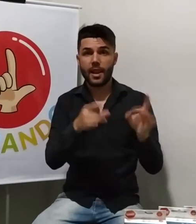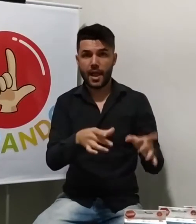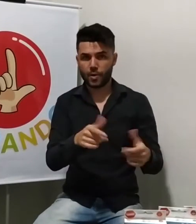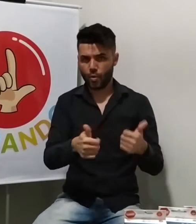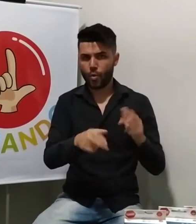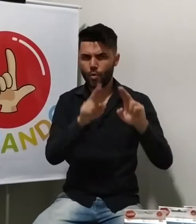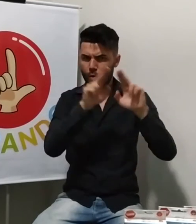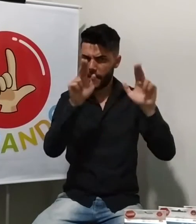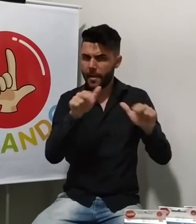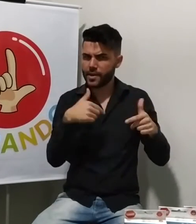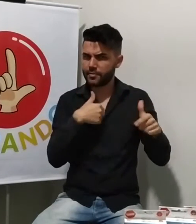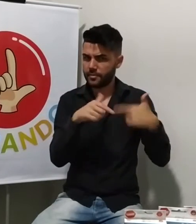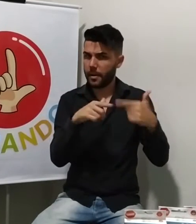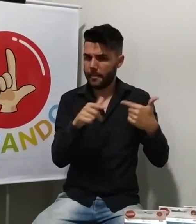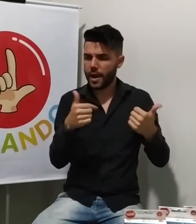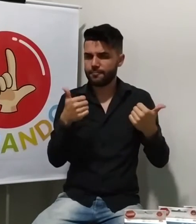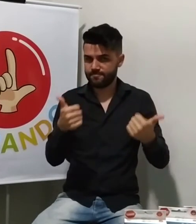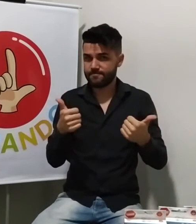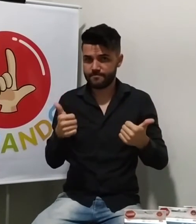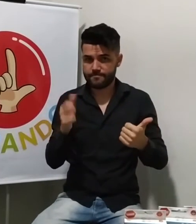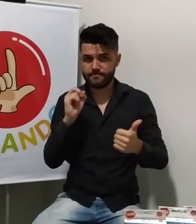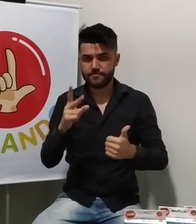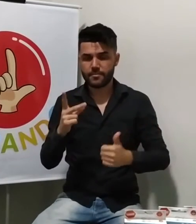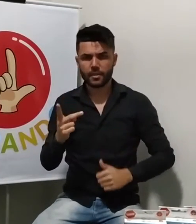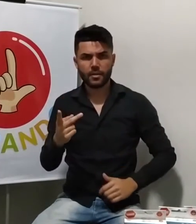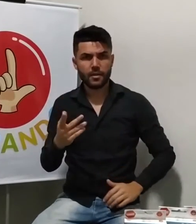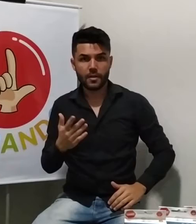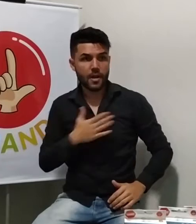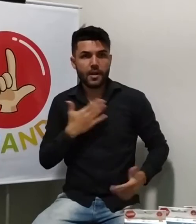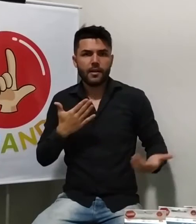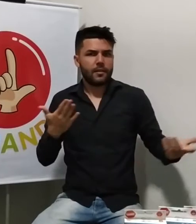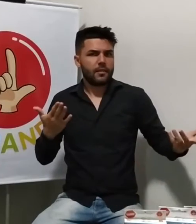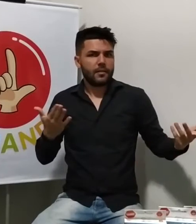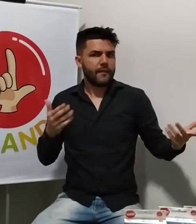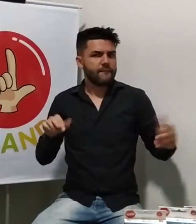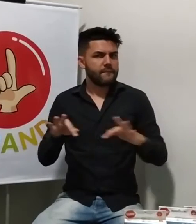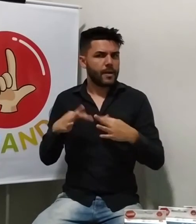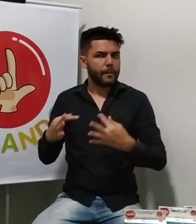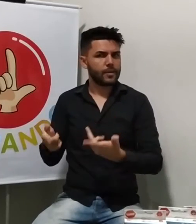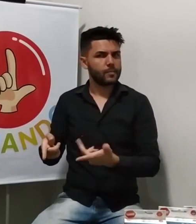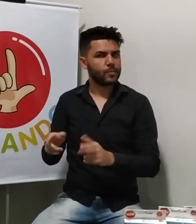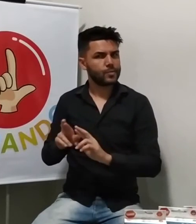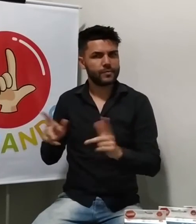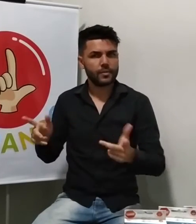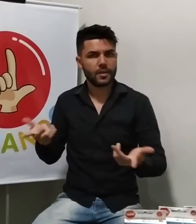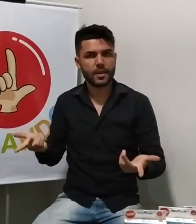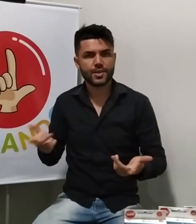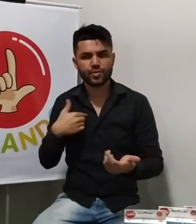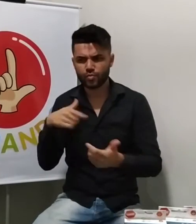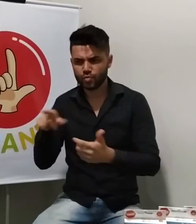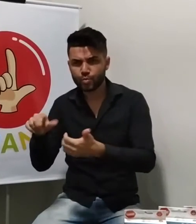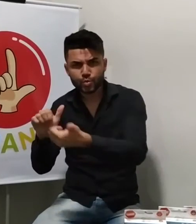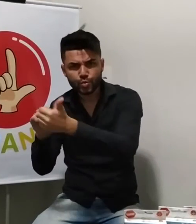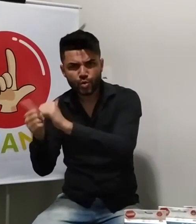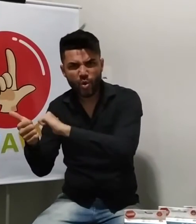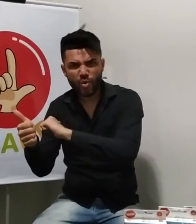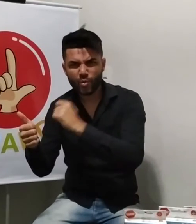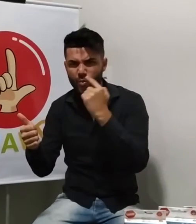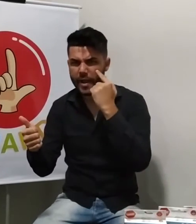que você vender. Beleza, fechamos todo mundo aqui no Brasil. 1 ano depois a gente abriu o escritório em Santiago, no Chile, e no final do mesmo ano a gente abriu um escritório em